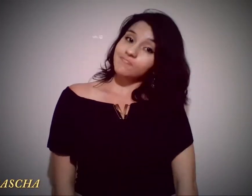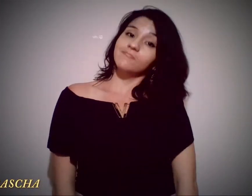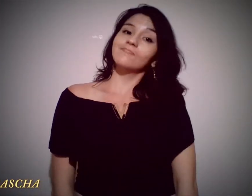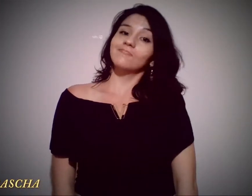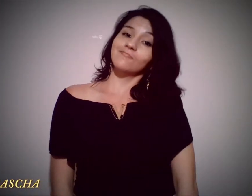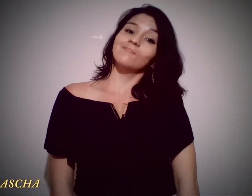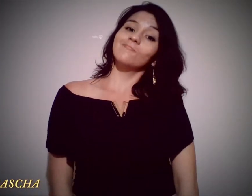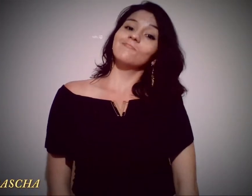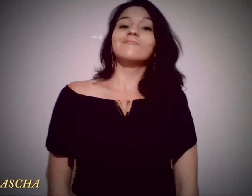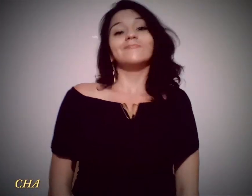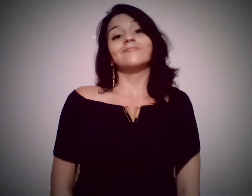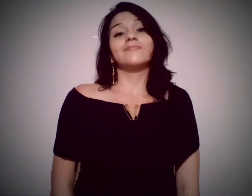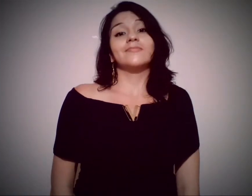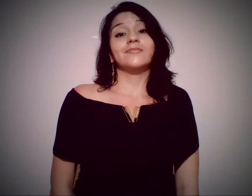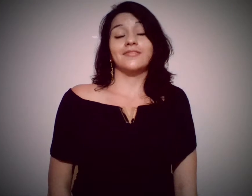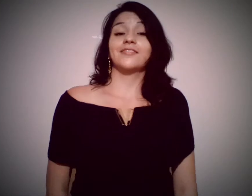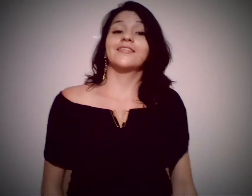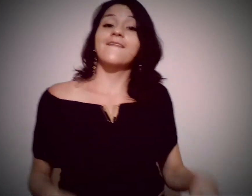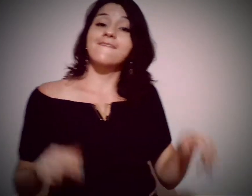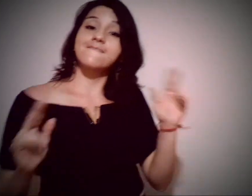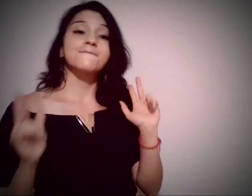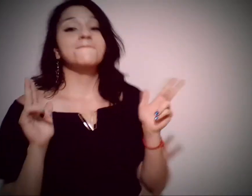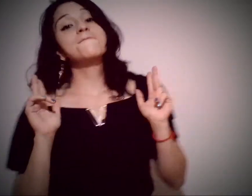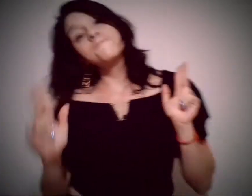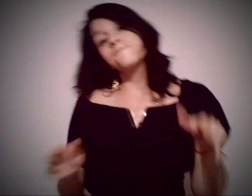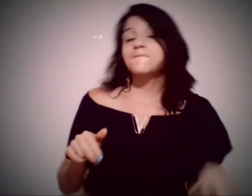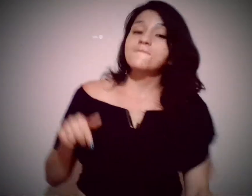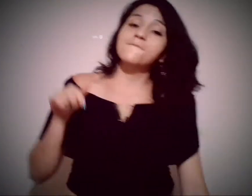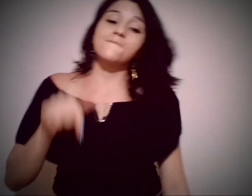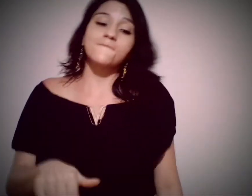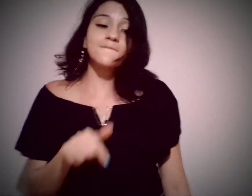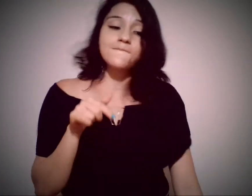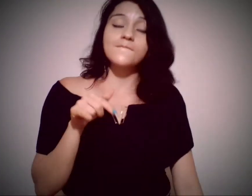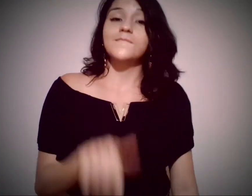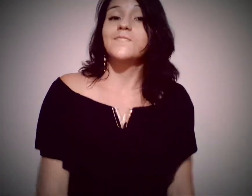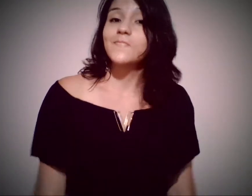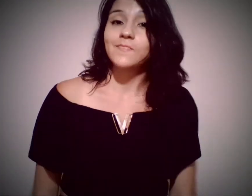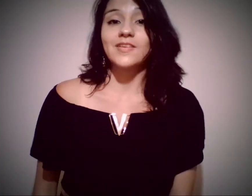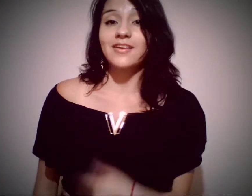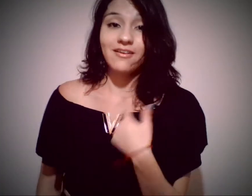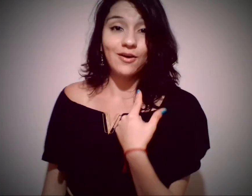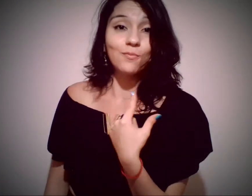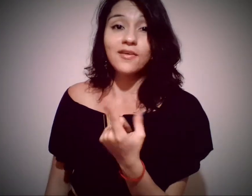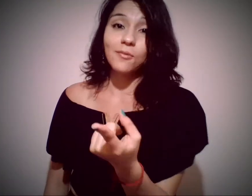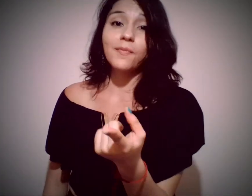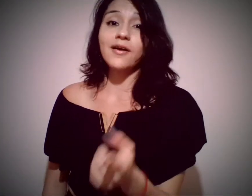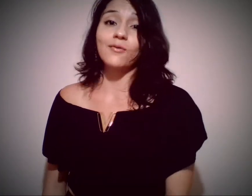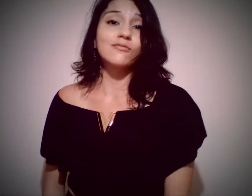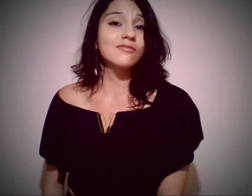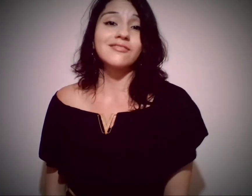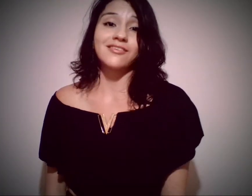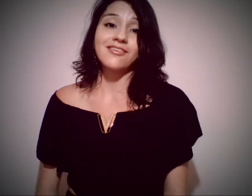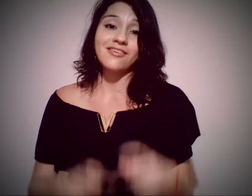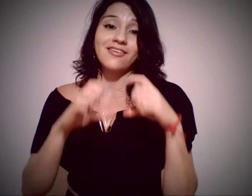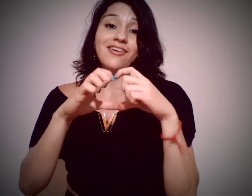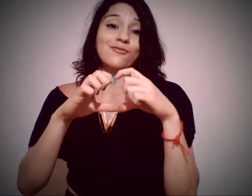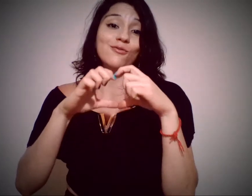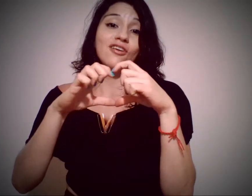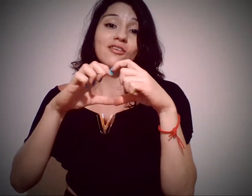va subiendo Un video para vos, eso ya es mucho,